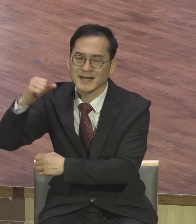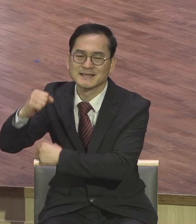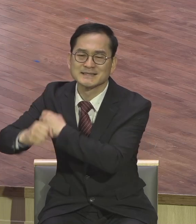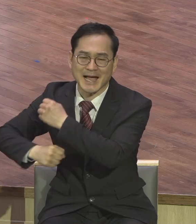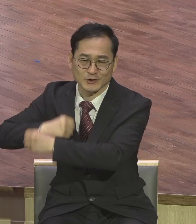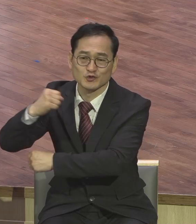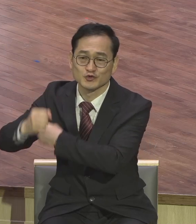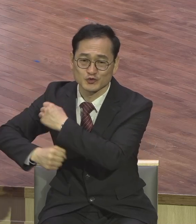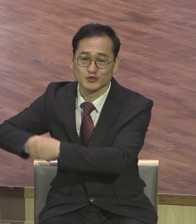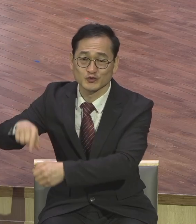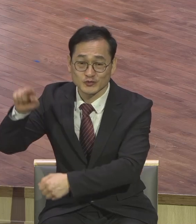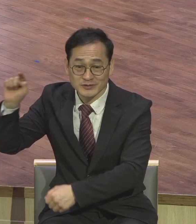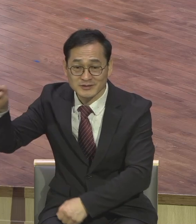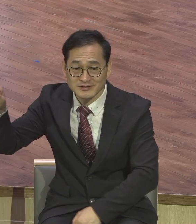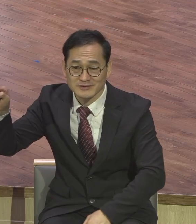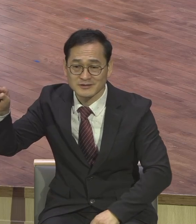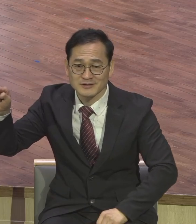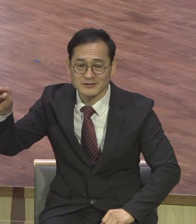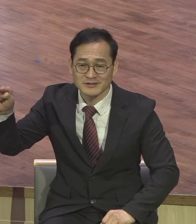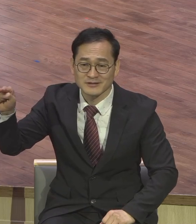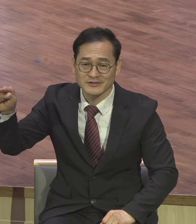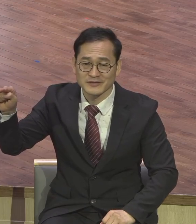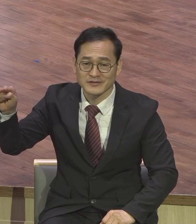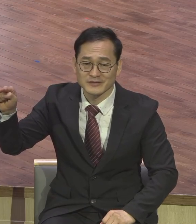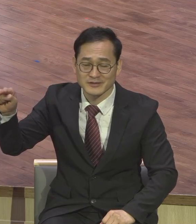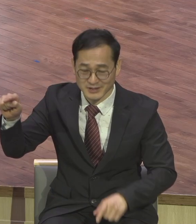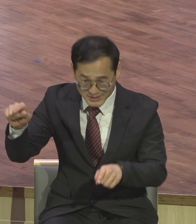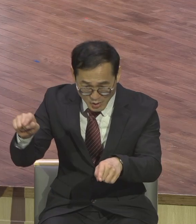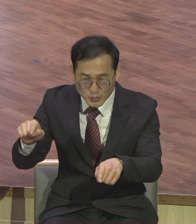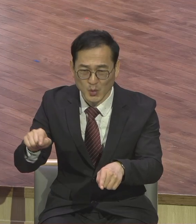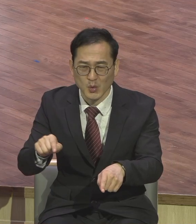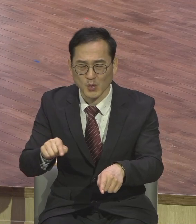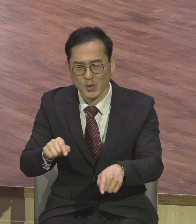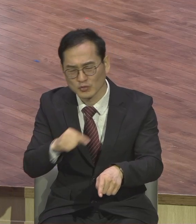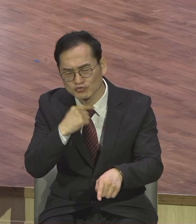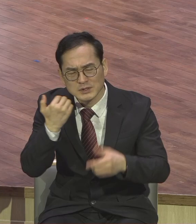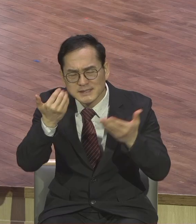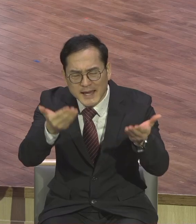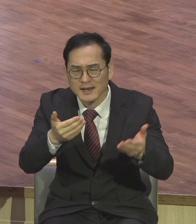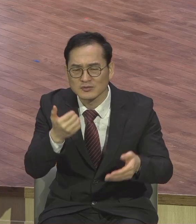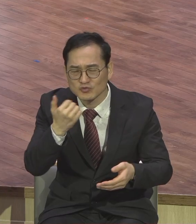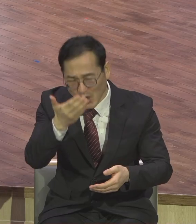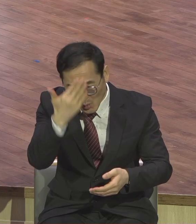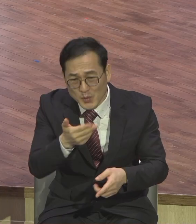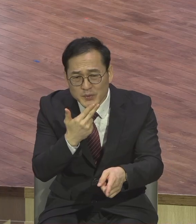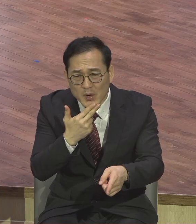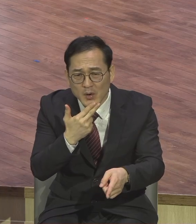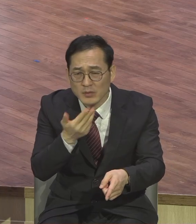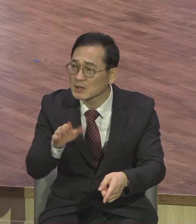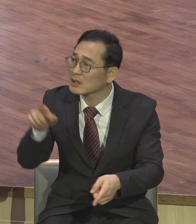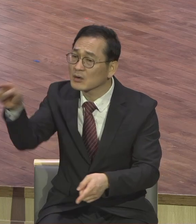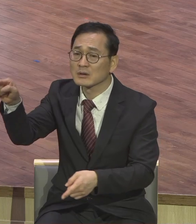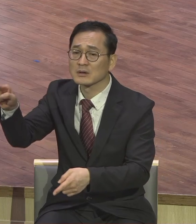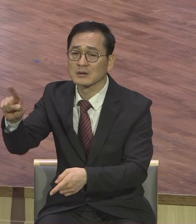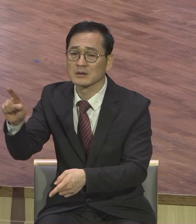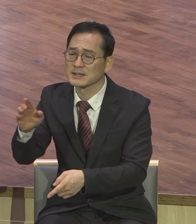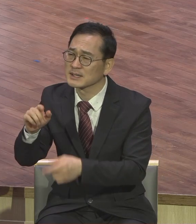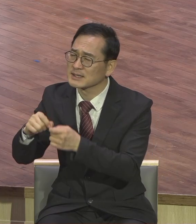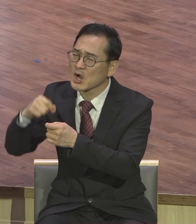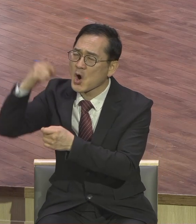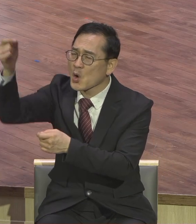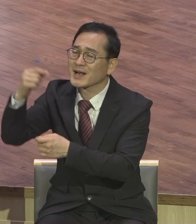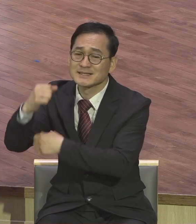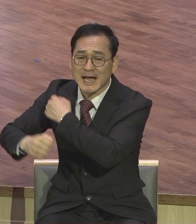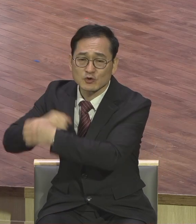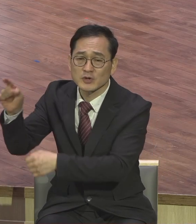축복, 이게 거저 줍니까? 거저 됩니까 이게? 아닙니다. 예수 그리스도의